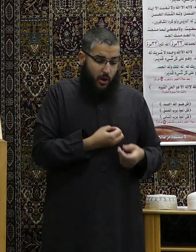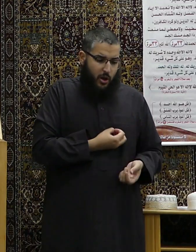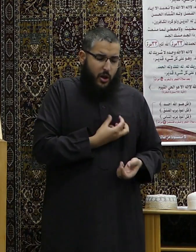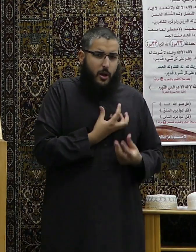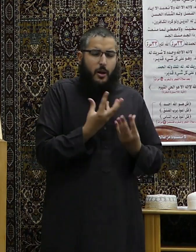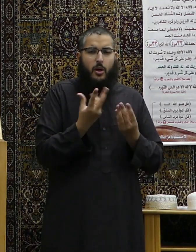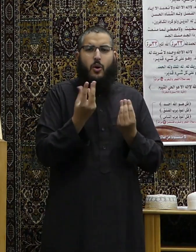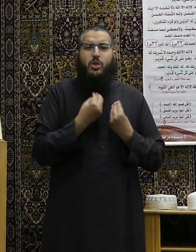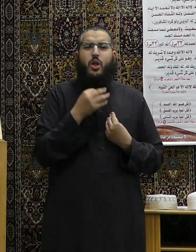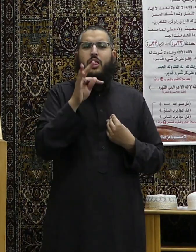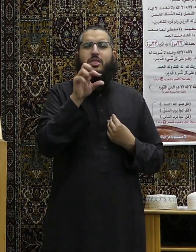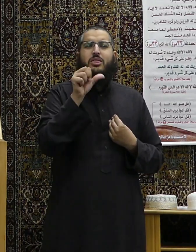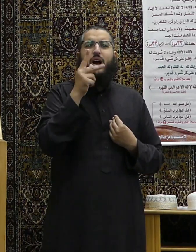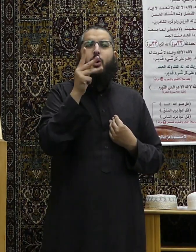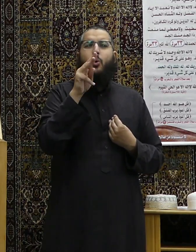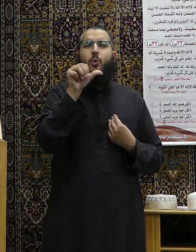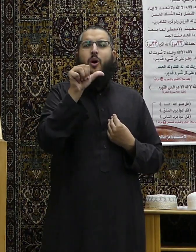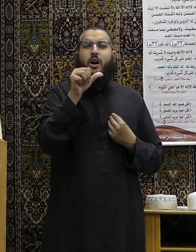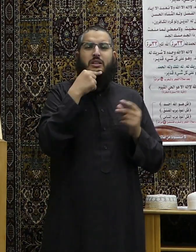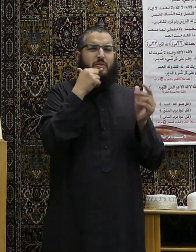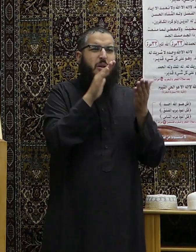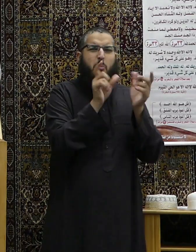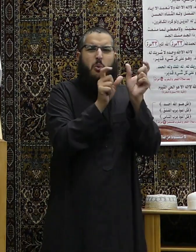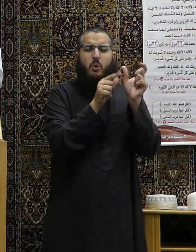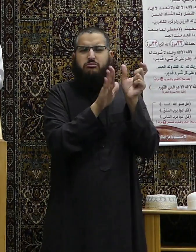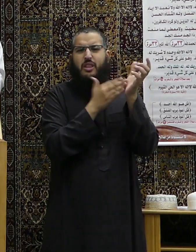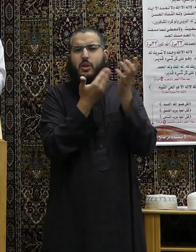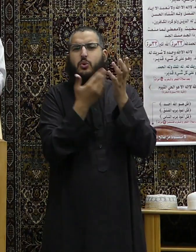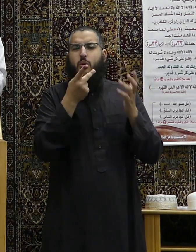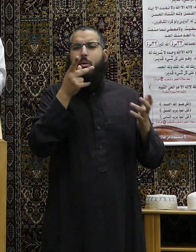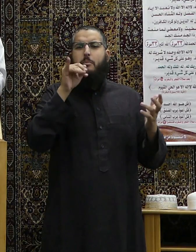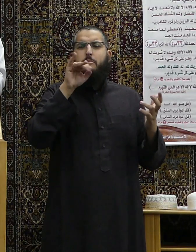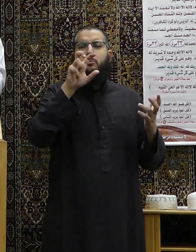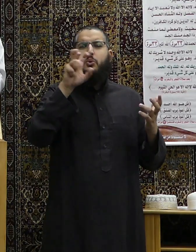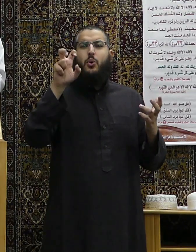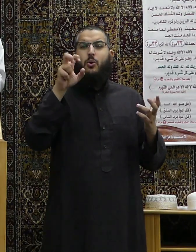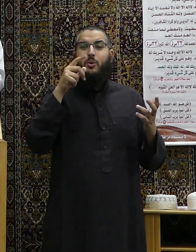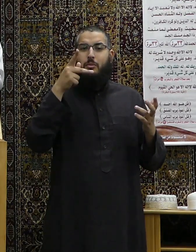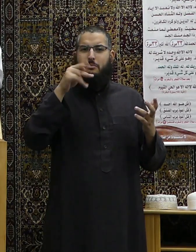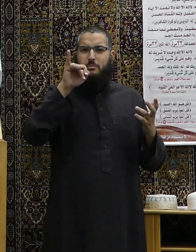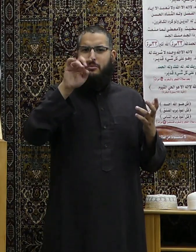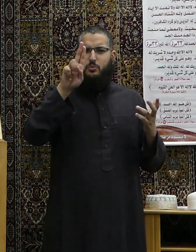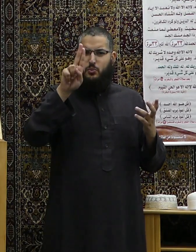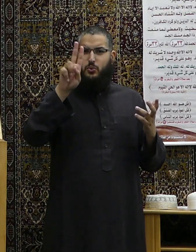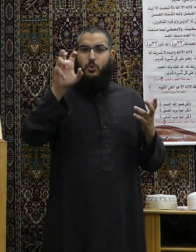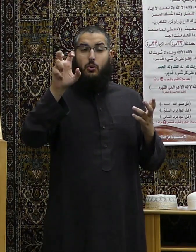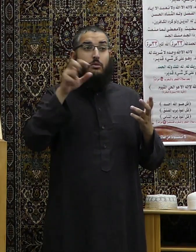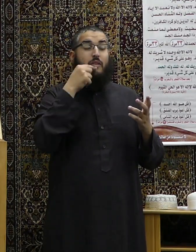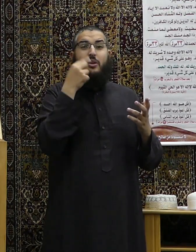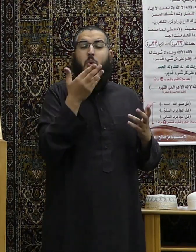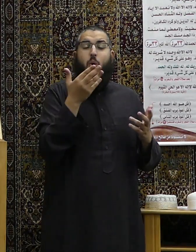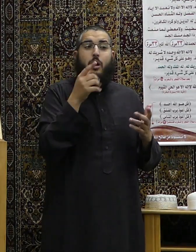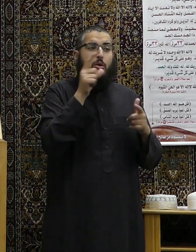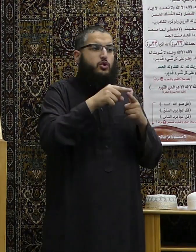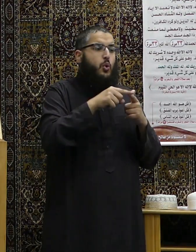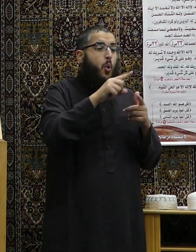la piété. Il doit faire de toi quelqu'un de pieux. Quelqu'un de pieux, pour faire très simple, c'est quelqu'un qui fait ce qui est obligatoire et qui s'écarte de ce qui est interdit.